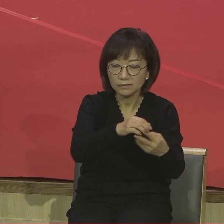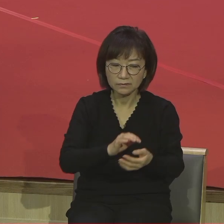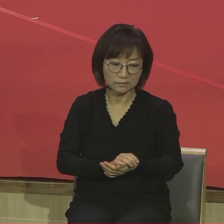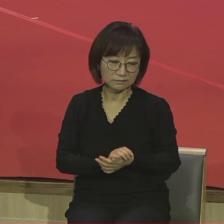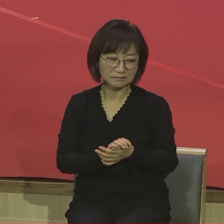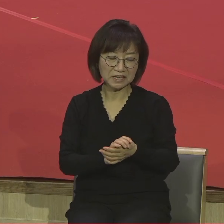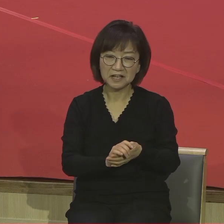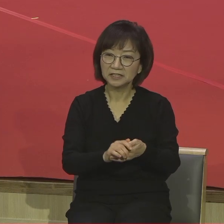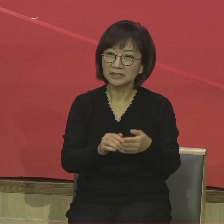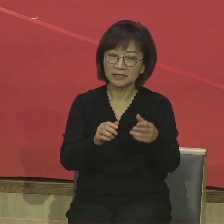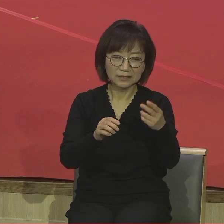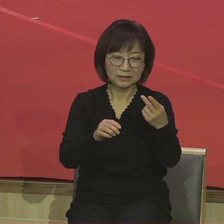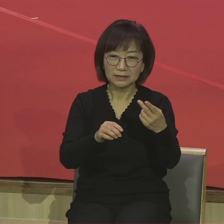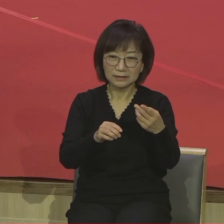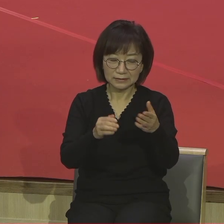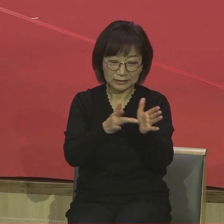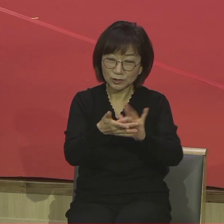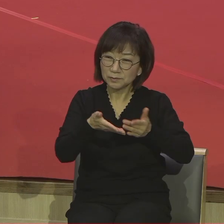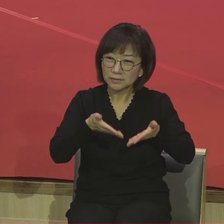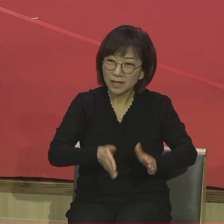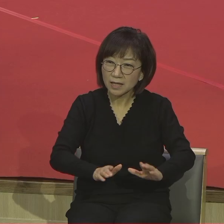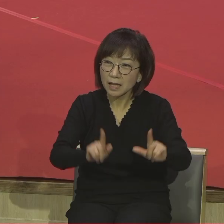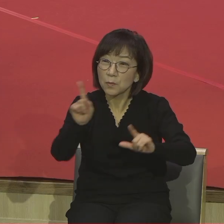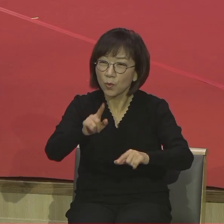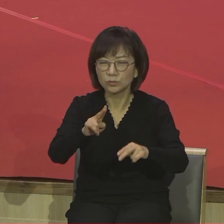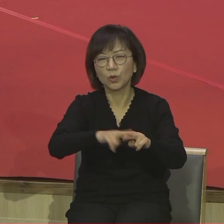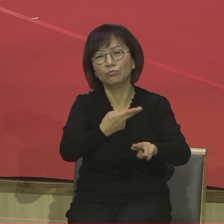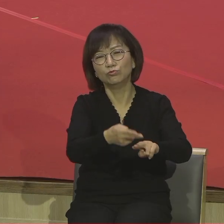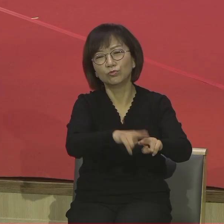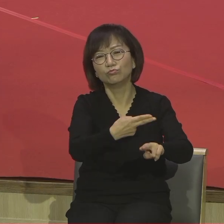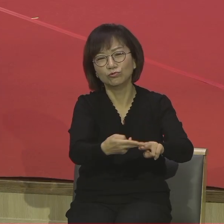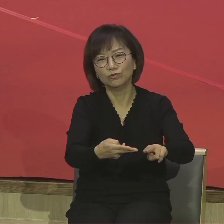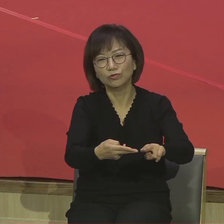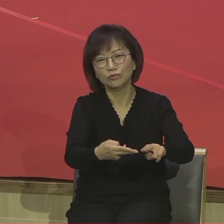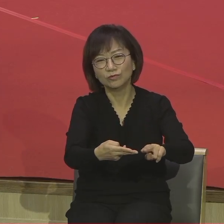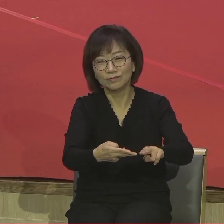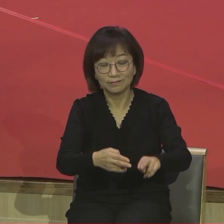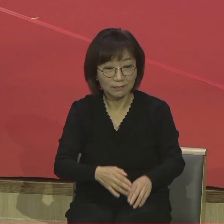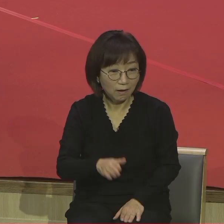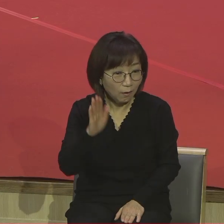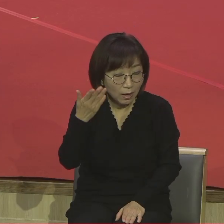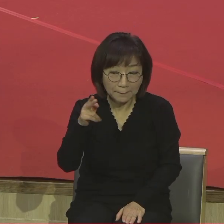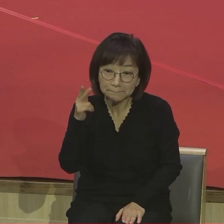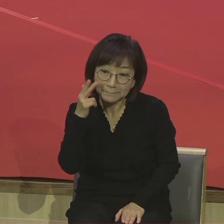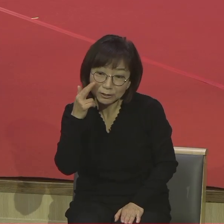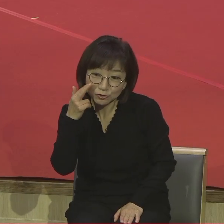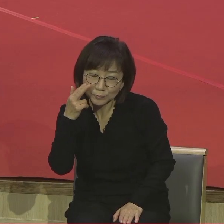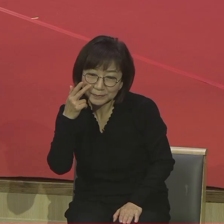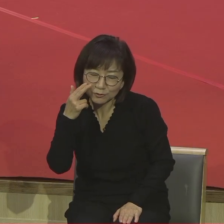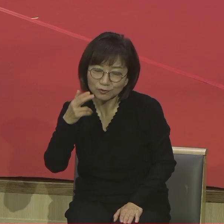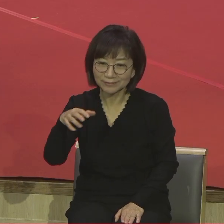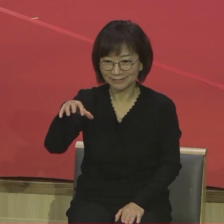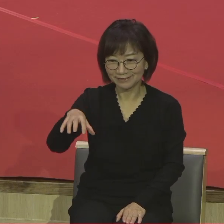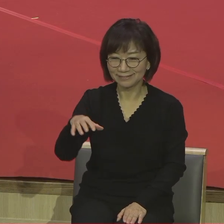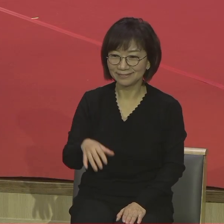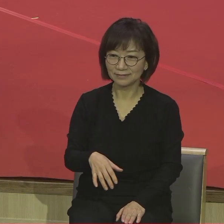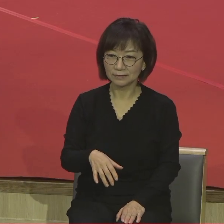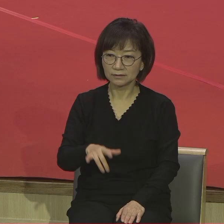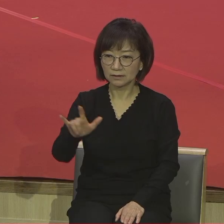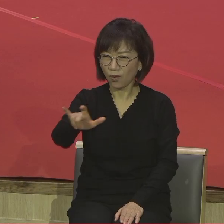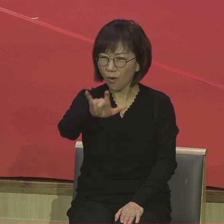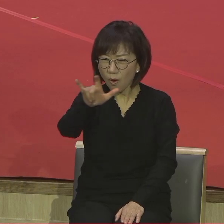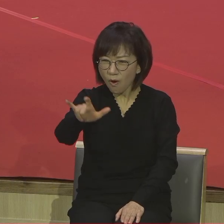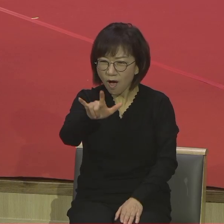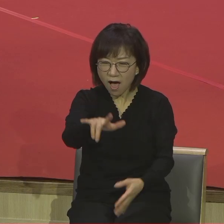있는 것처럼 그렇게 변질시켰습니다. 그래서 요즘 미국에서는 이 코로나19 팬데믹으로 인해